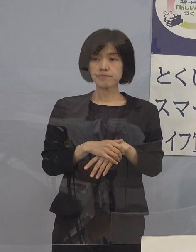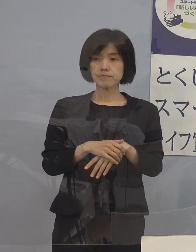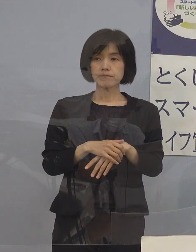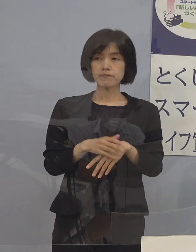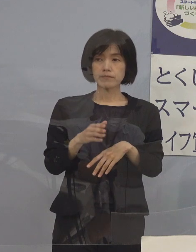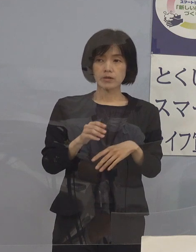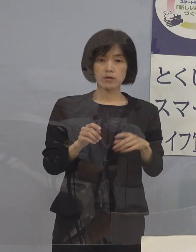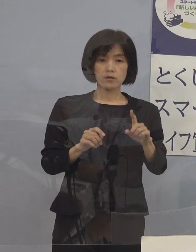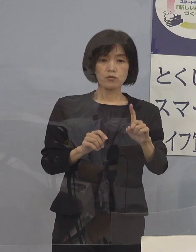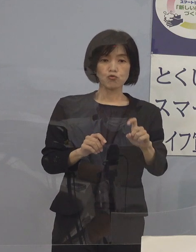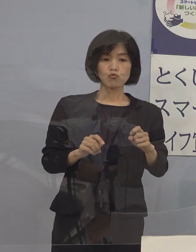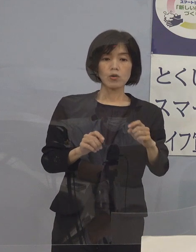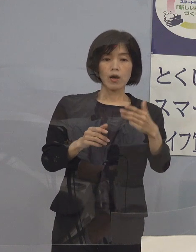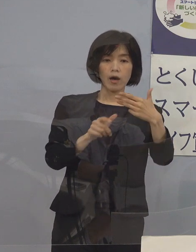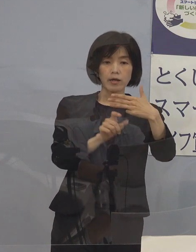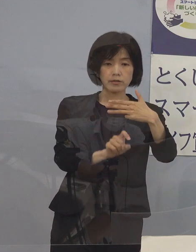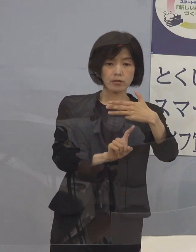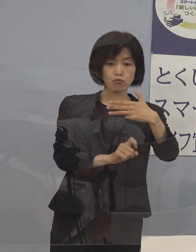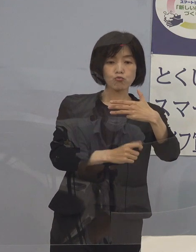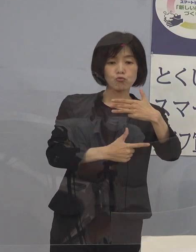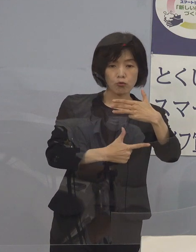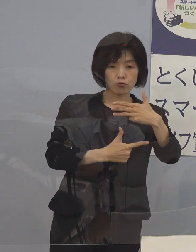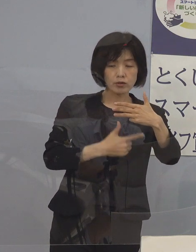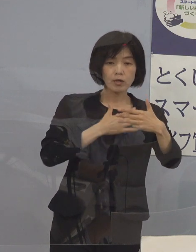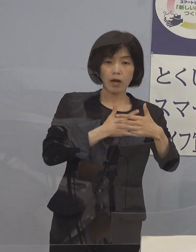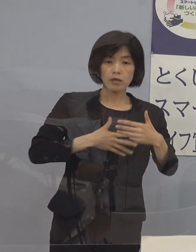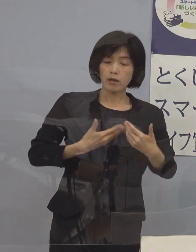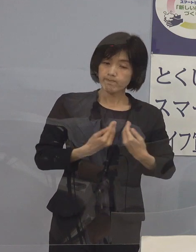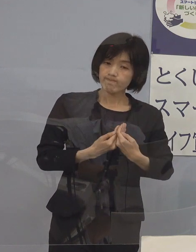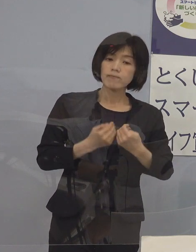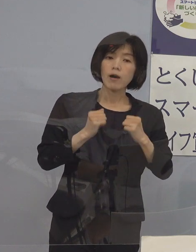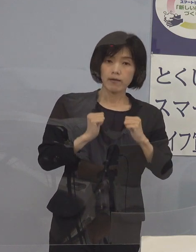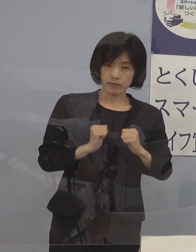で16日に症状があったということなんですが、 はい、